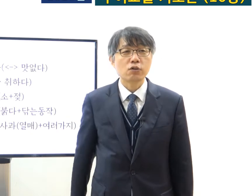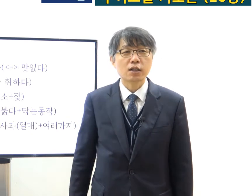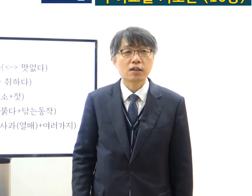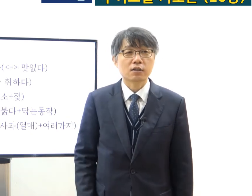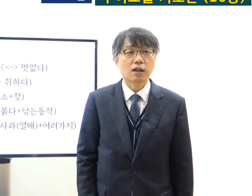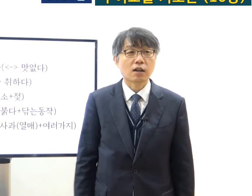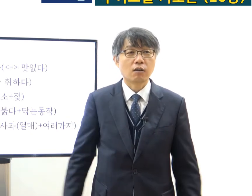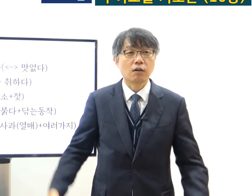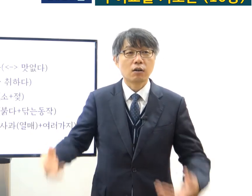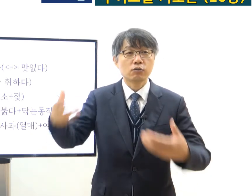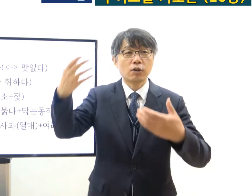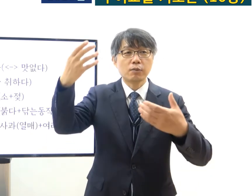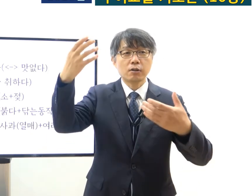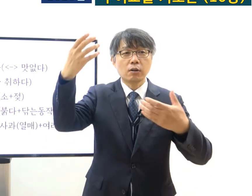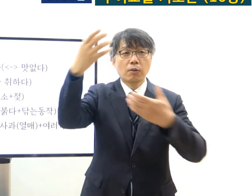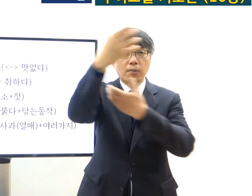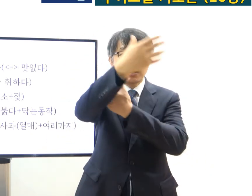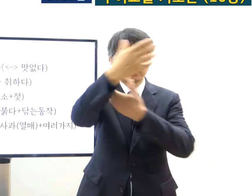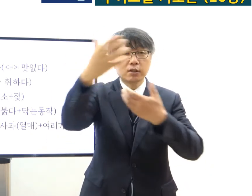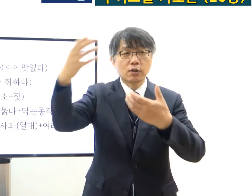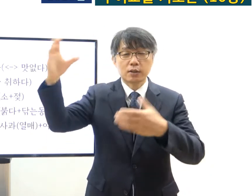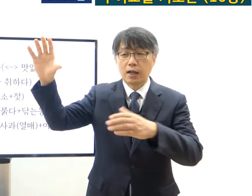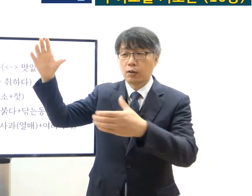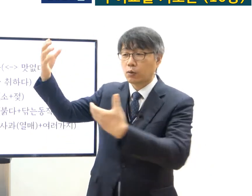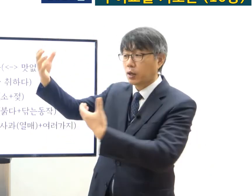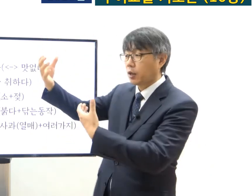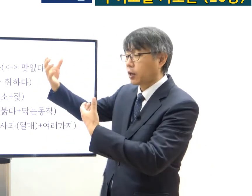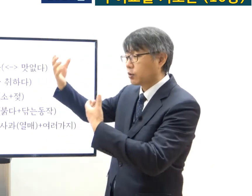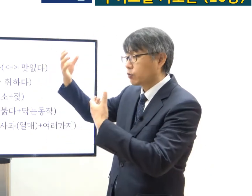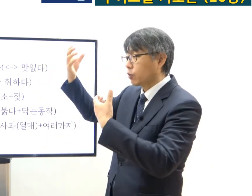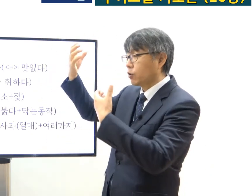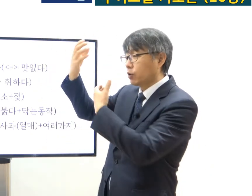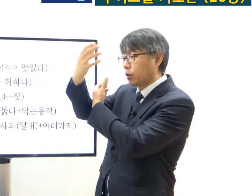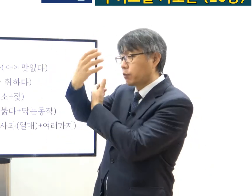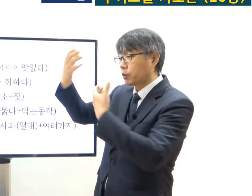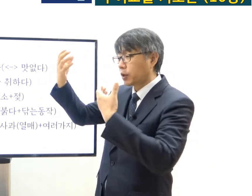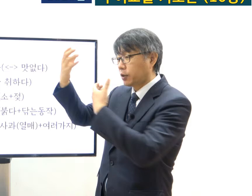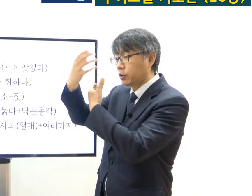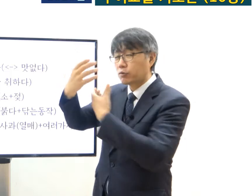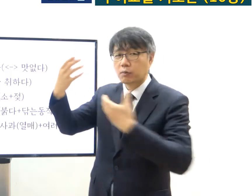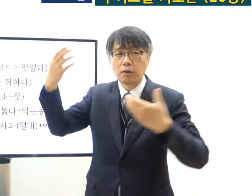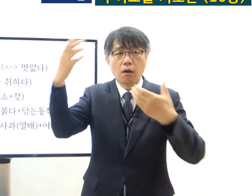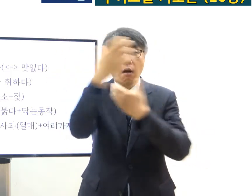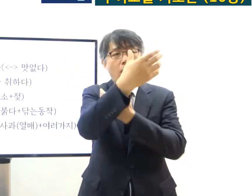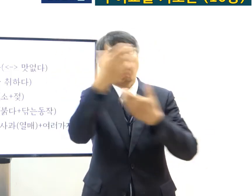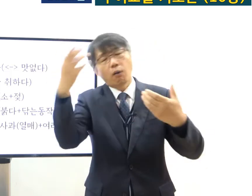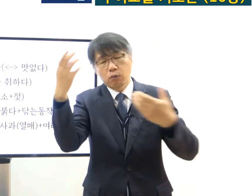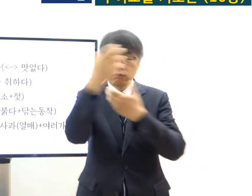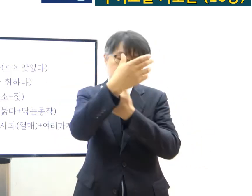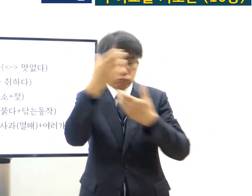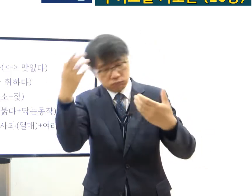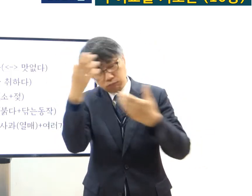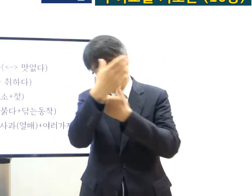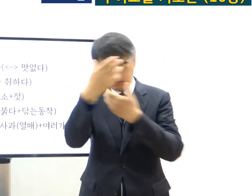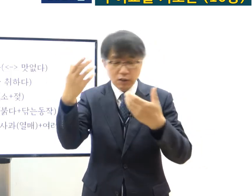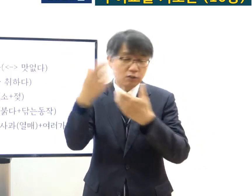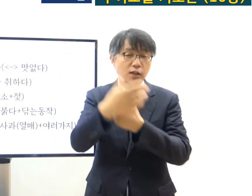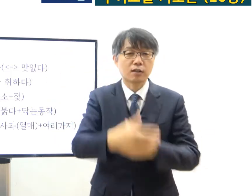취하다는 어떻게 할까요? 취하면 뭐가 막 흔들리죠. 자, 이렇게 해가지고요. 옆으로 이렇게 흔들려주는 겁니다. 이렇게 취하는